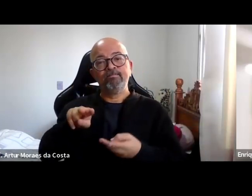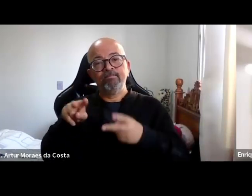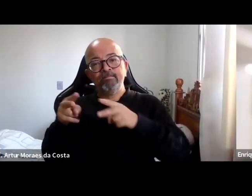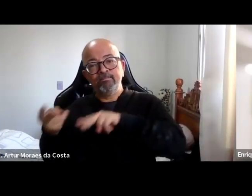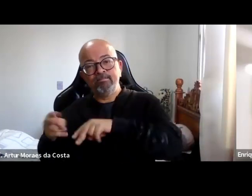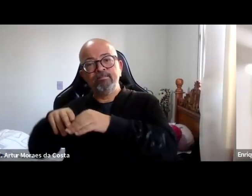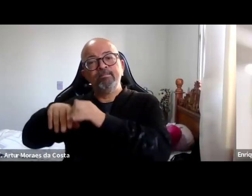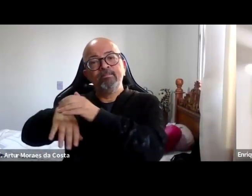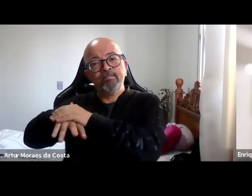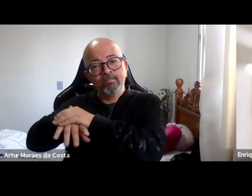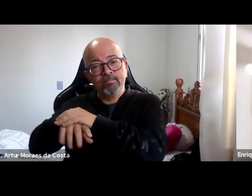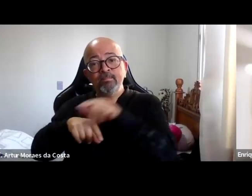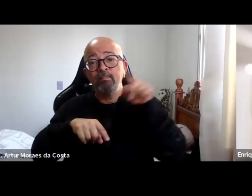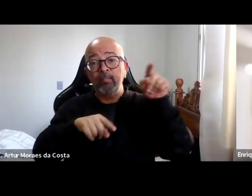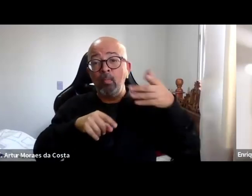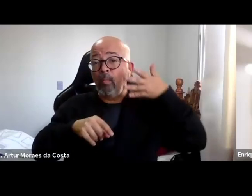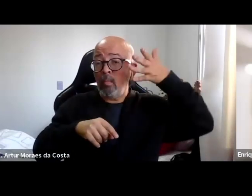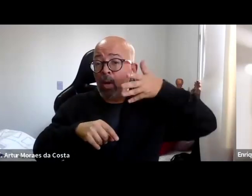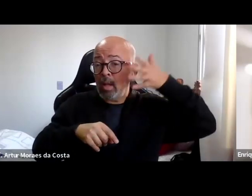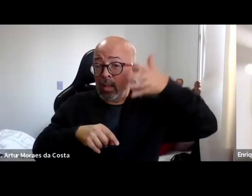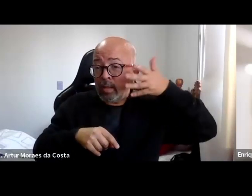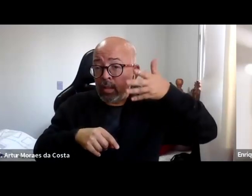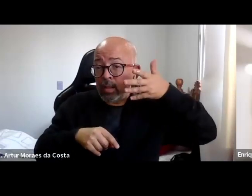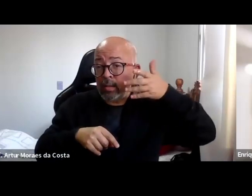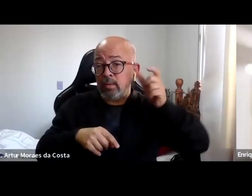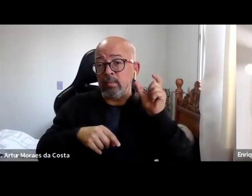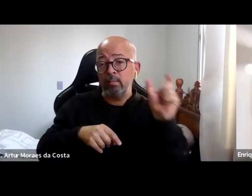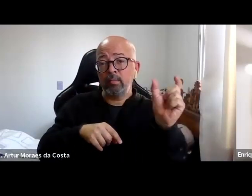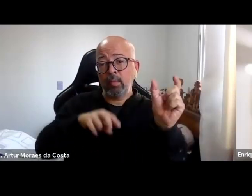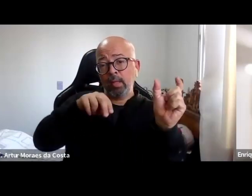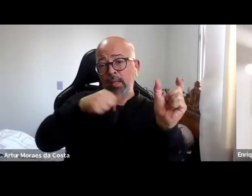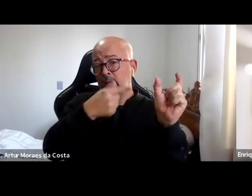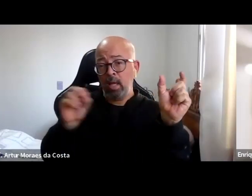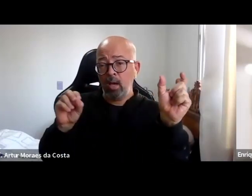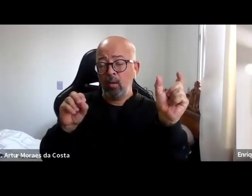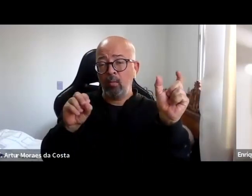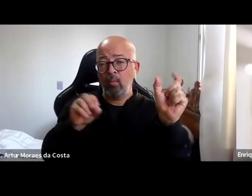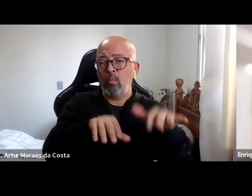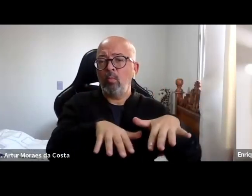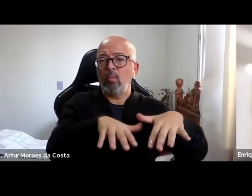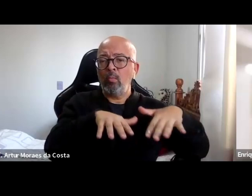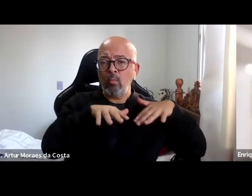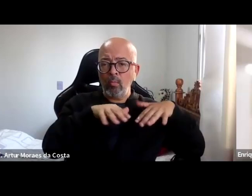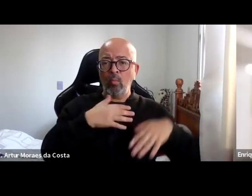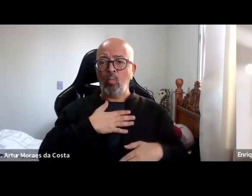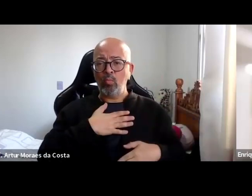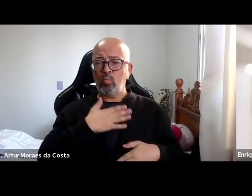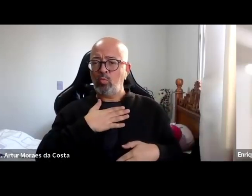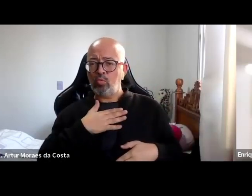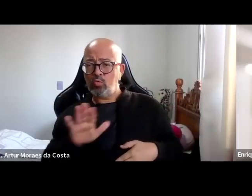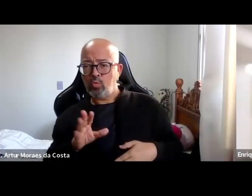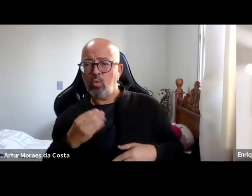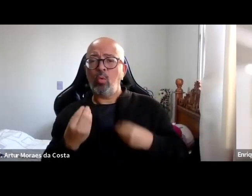causó y que muchas veces en el silencio Sí una una un gesto una cara está